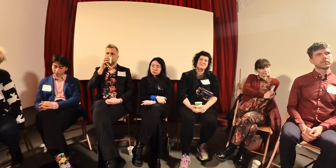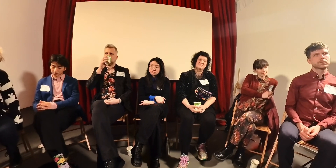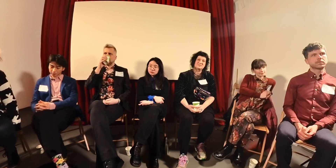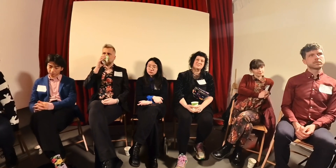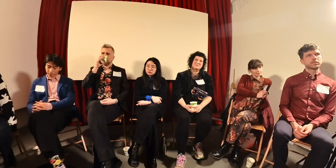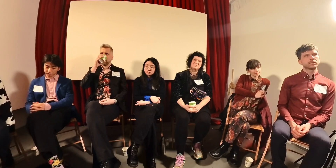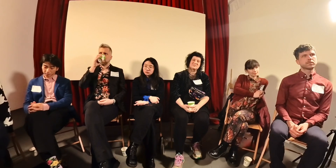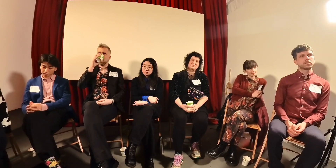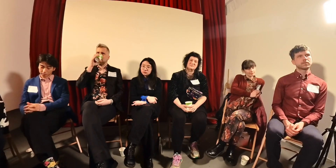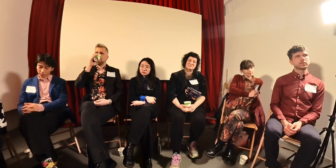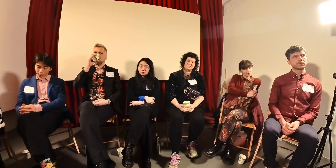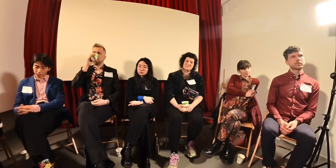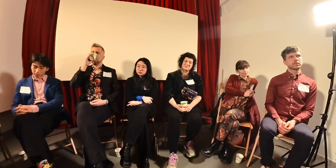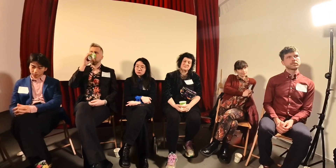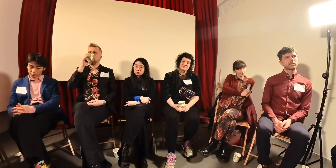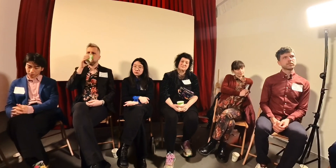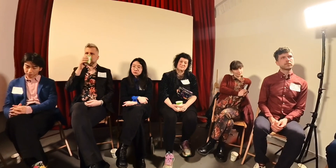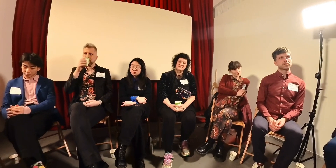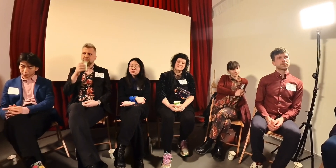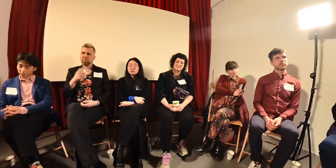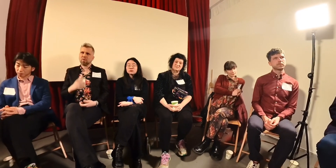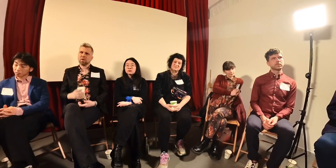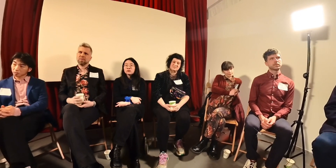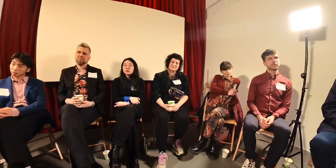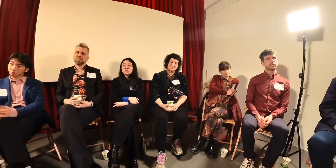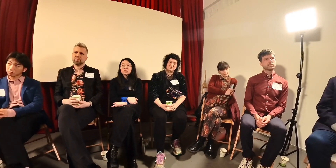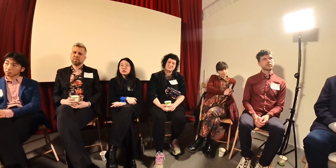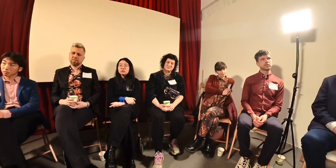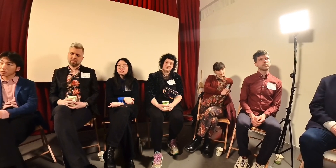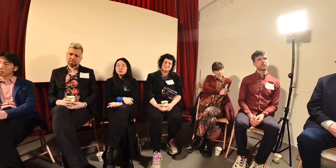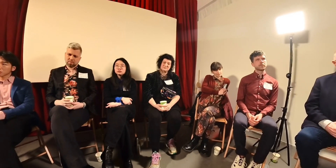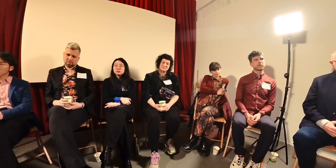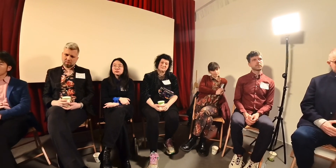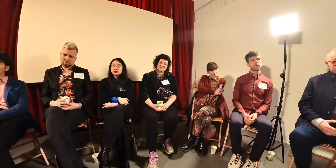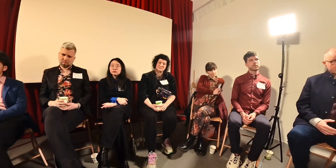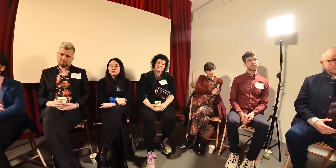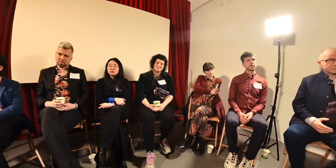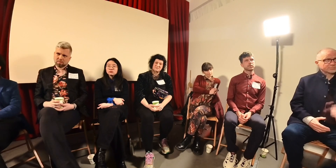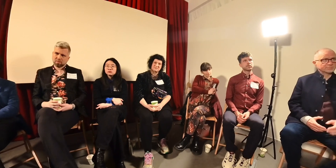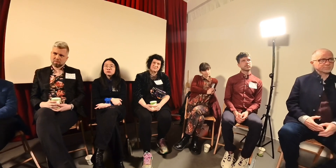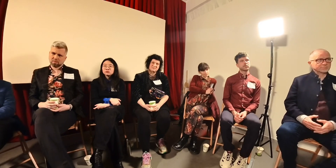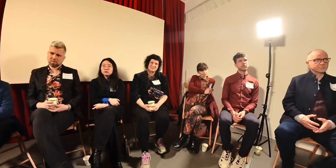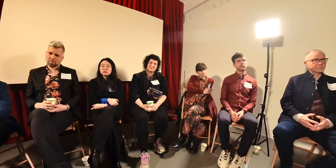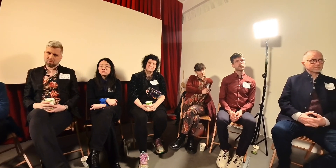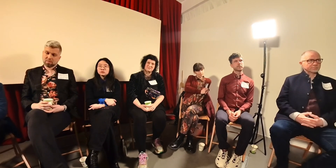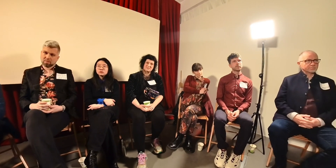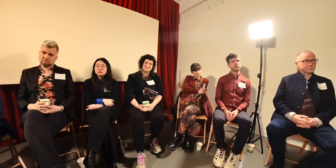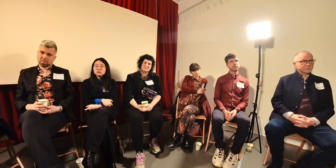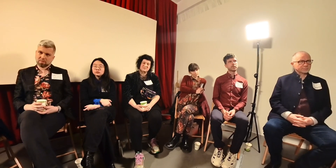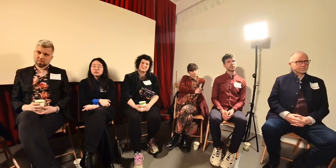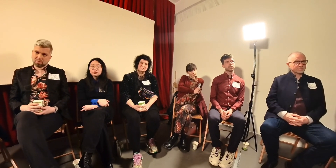reprezentace taky nějak operovat, protože jakoby tady z té pozice jsou tam nějaké relevantní argumenty a